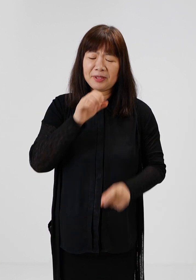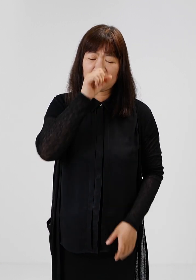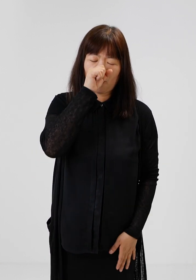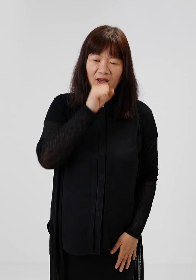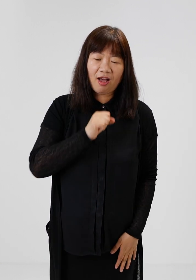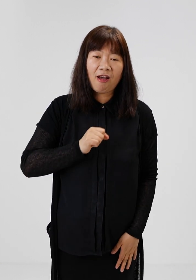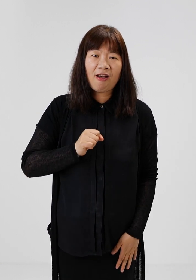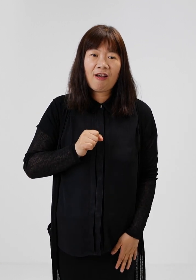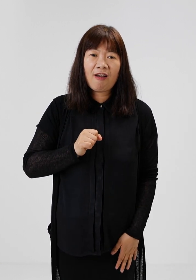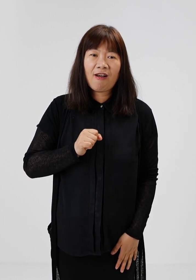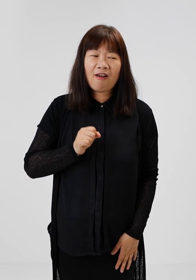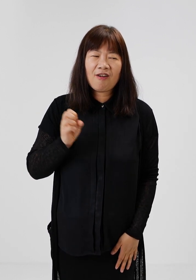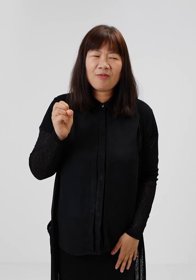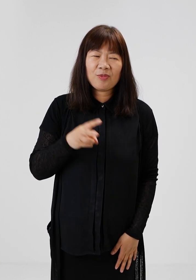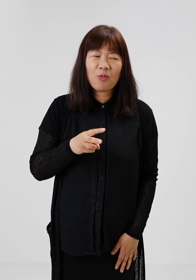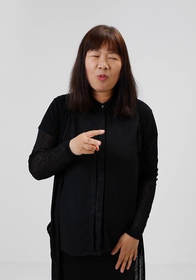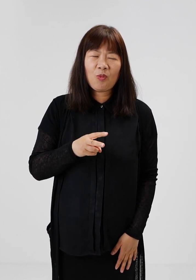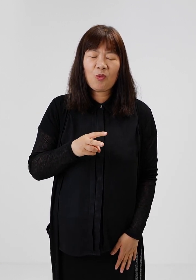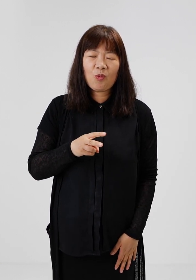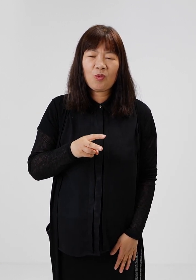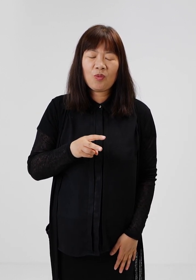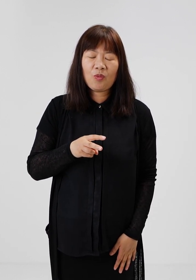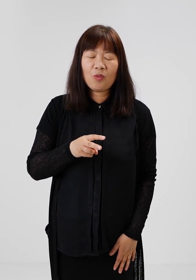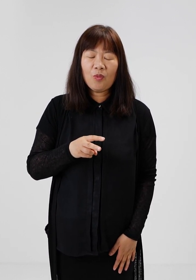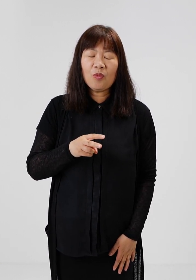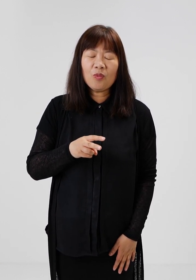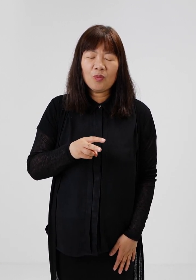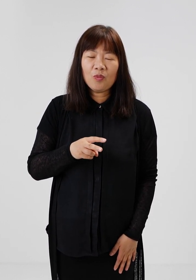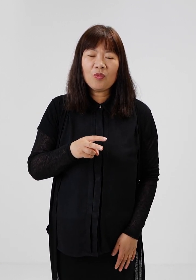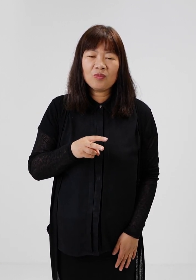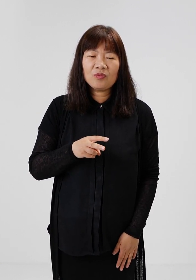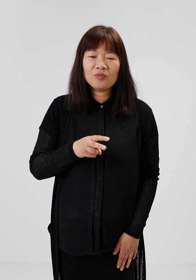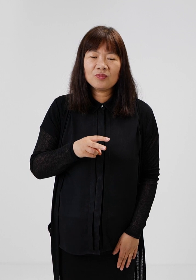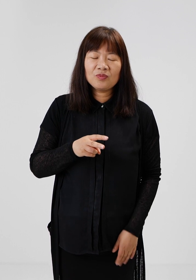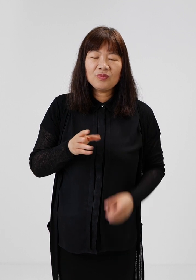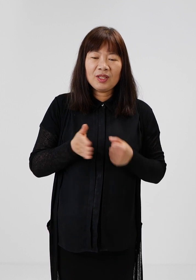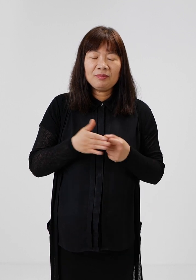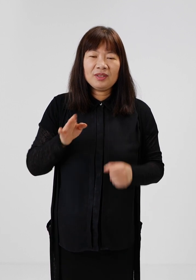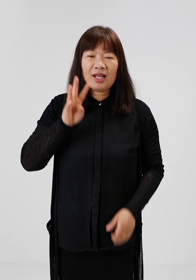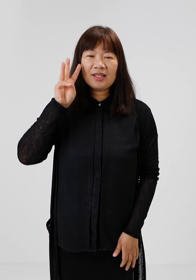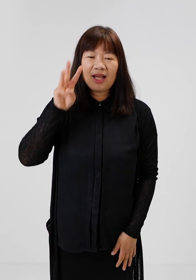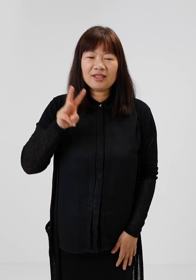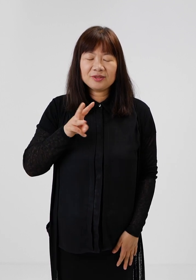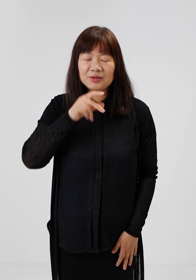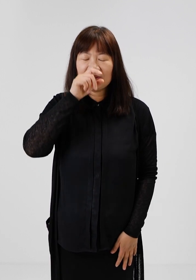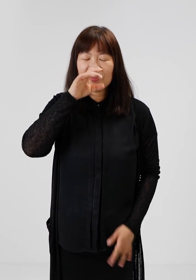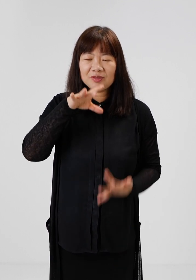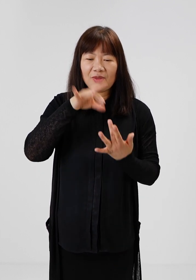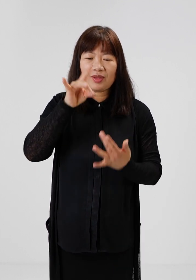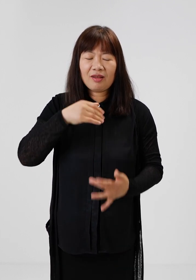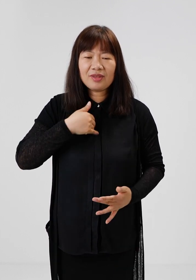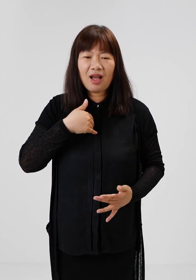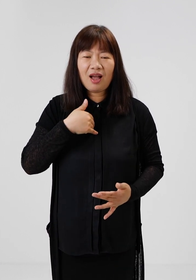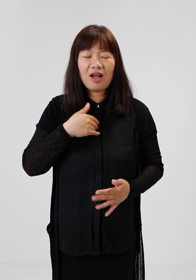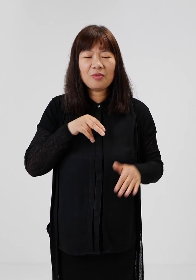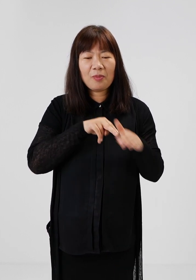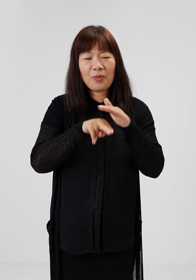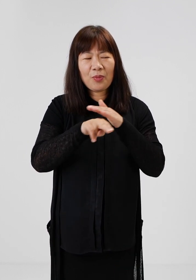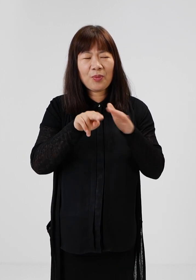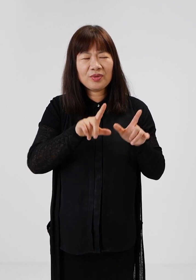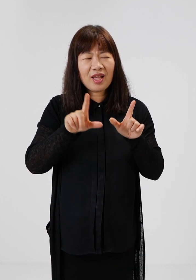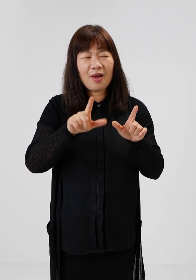좋지. 그리고 사흘 옵션을 택합니다. 예? 자기가 쫓기는 생활을